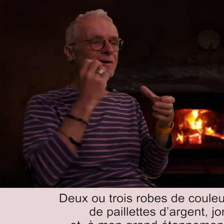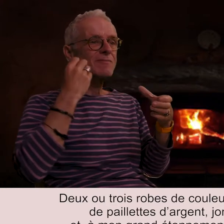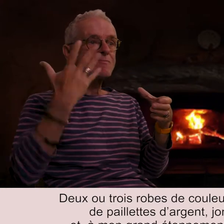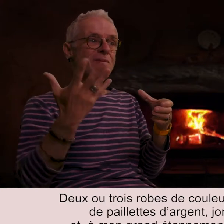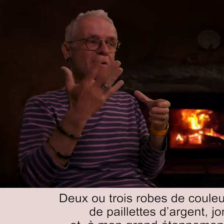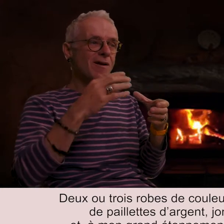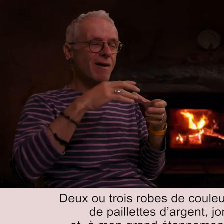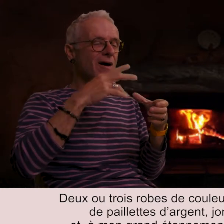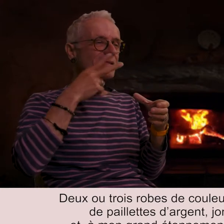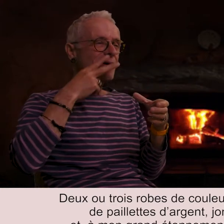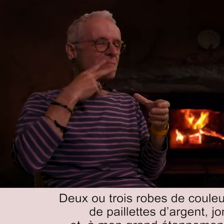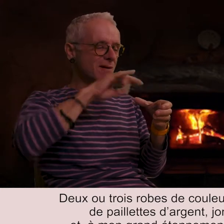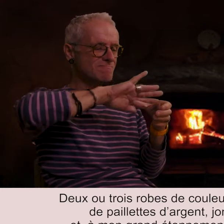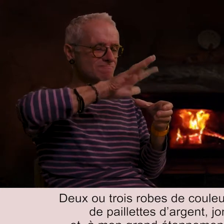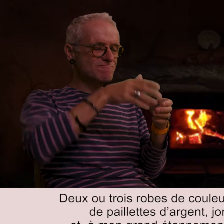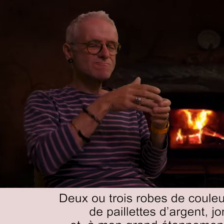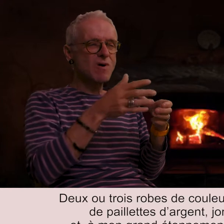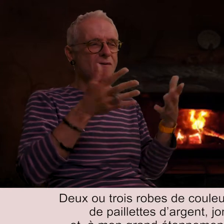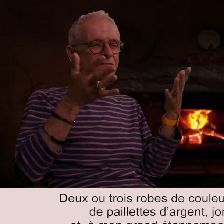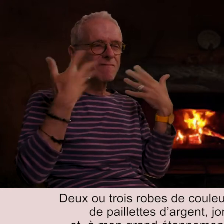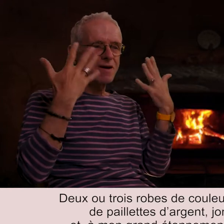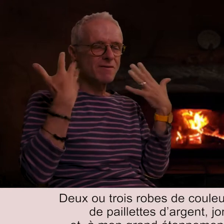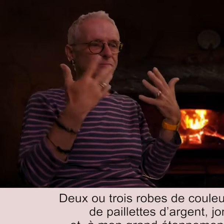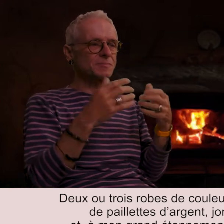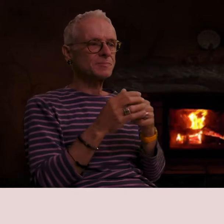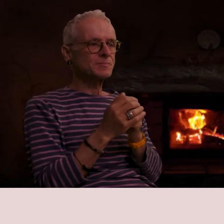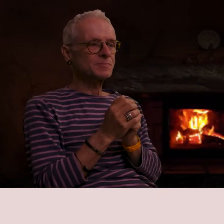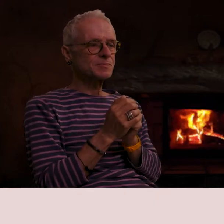sur la cheminée était pleine de tabac encore frais.